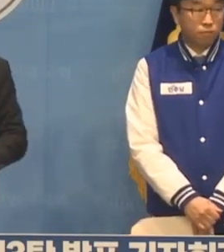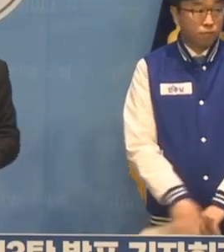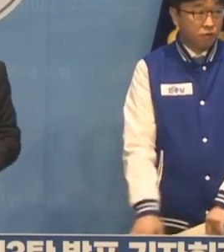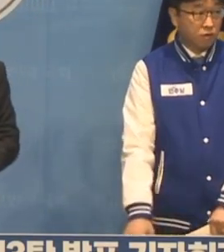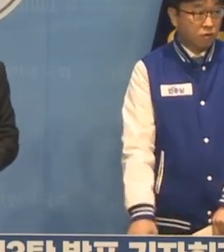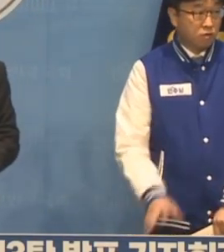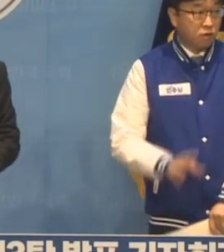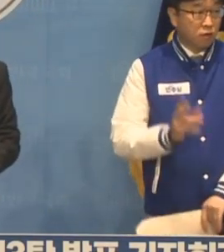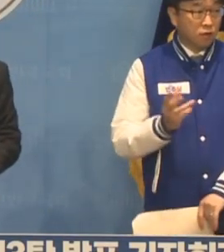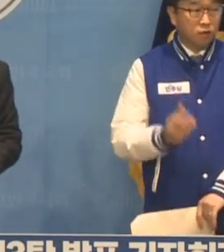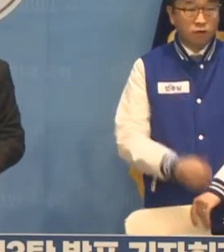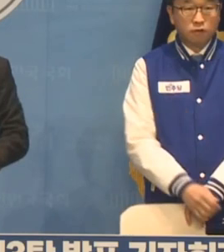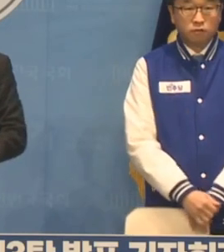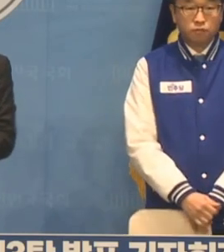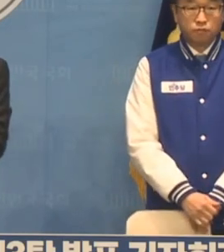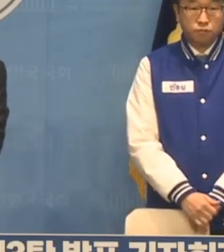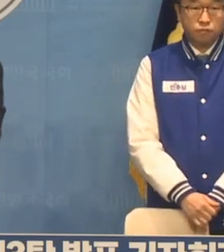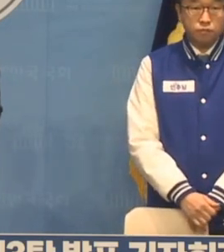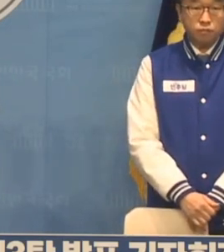통역하시던가.